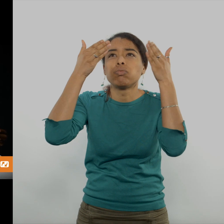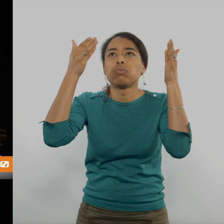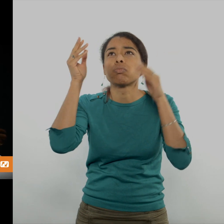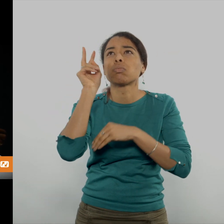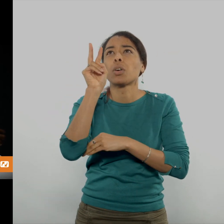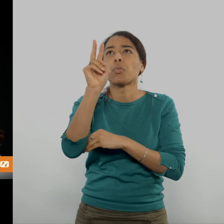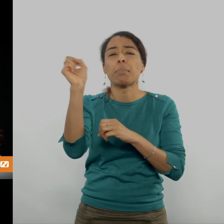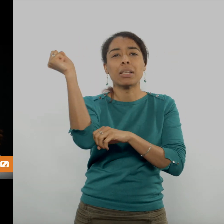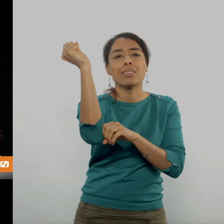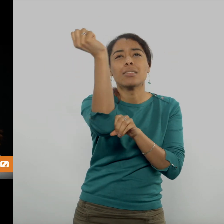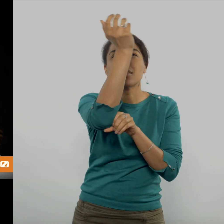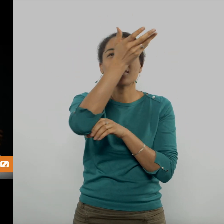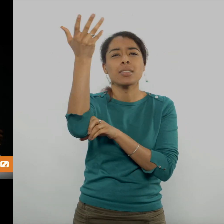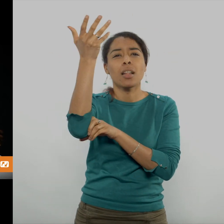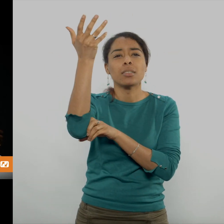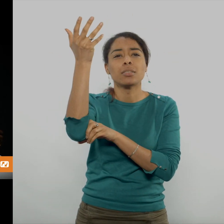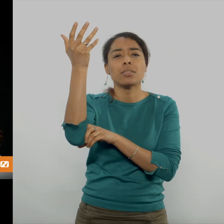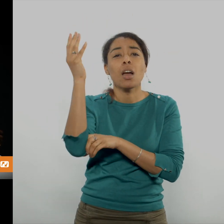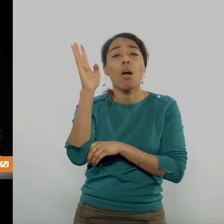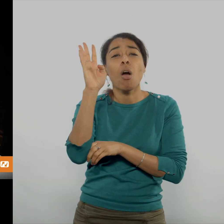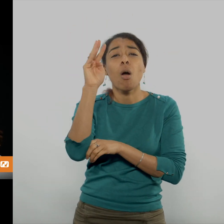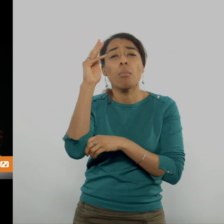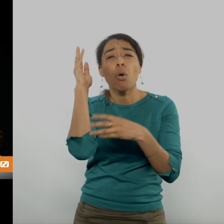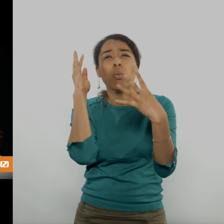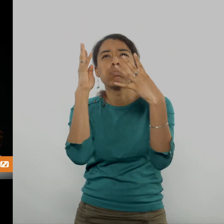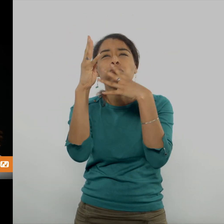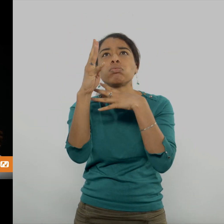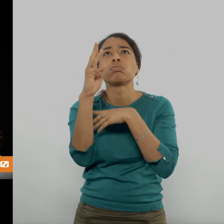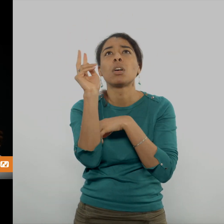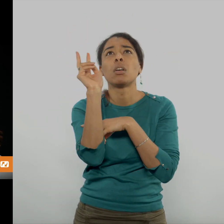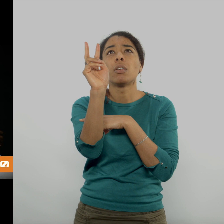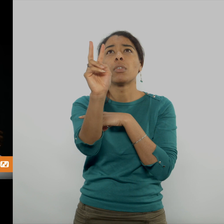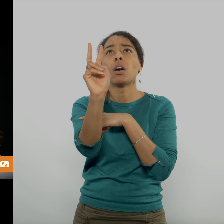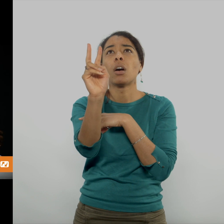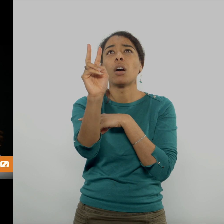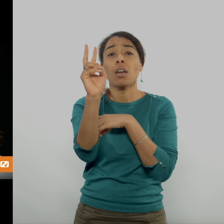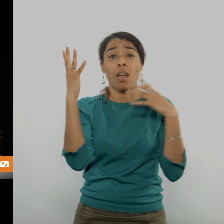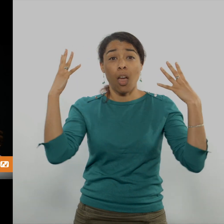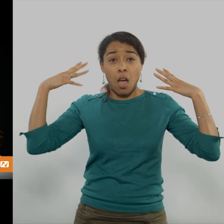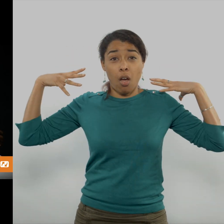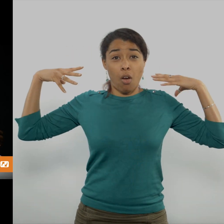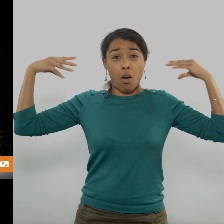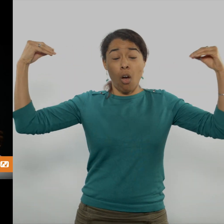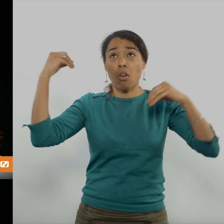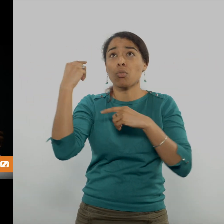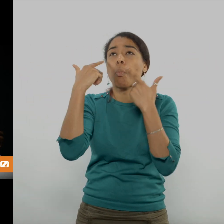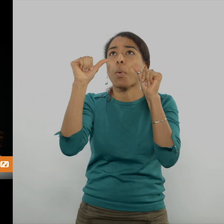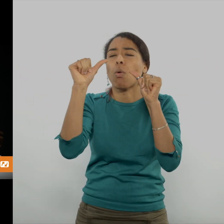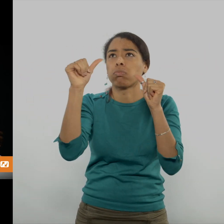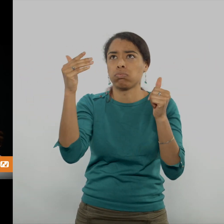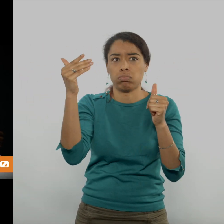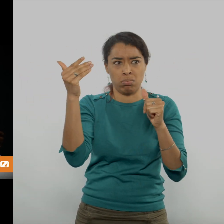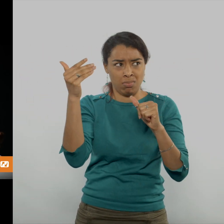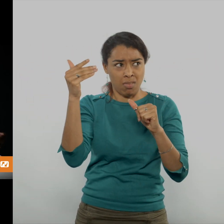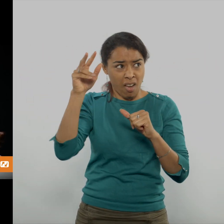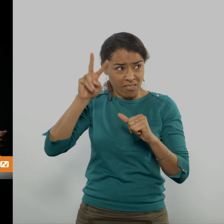spirituellement parlant, comme un ciel turquoise, en fait. Et lorsque j'ai vu ce ciel turquoise, j'ai vu un ange qui était là. Et ça m'a